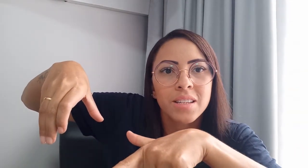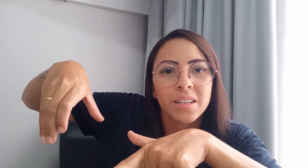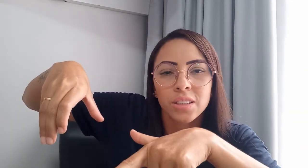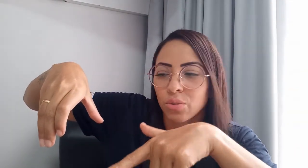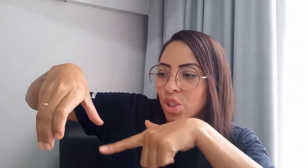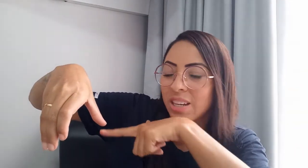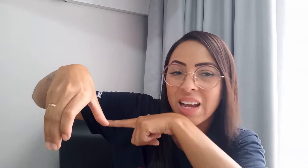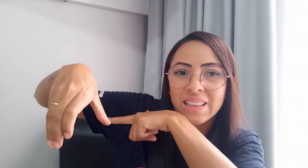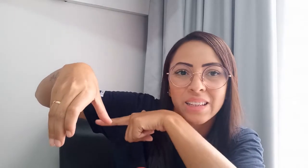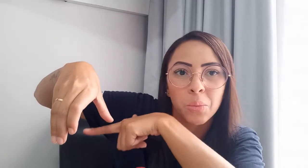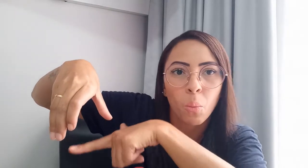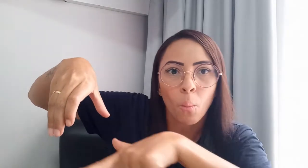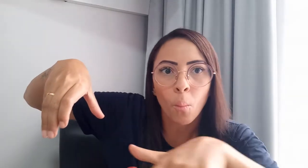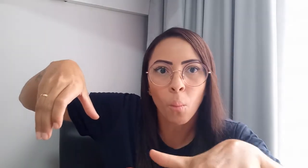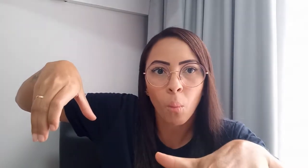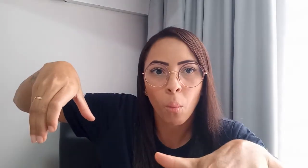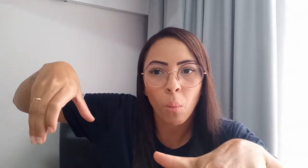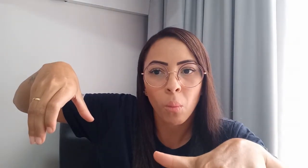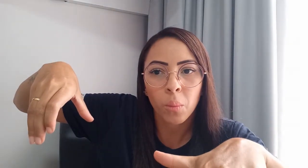vazia, não tinha nada.